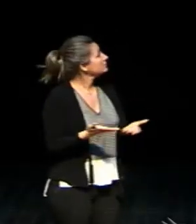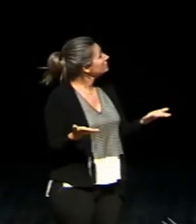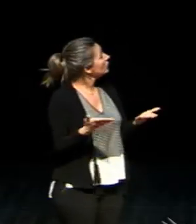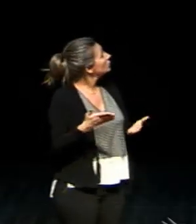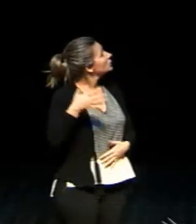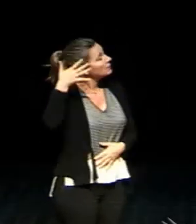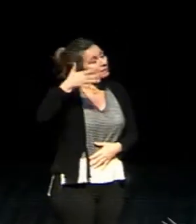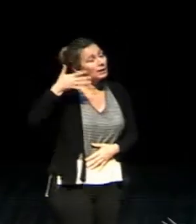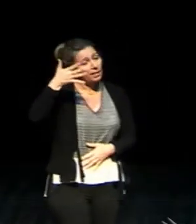aqui.